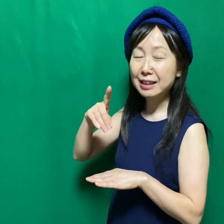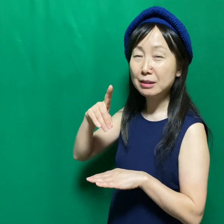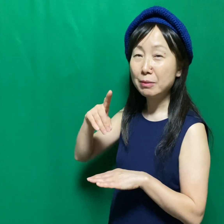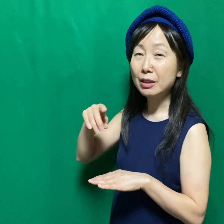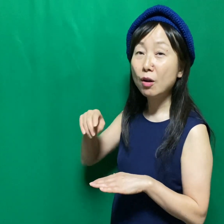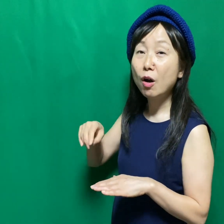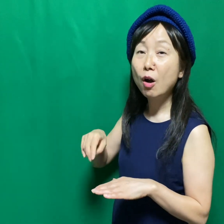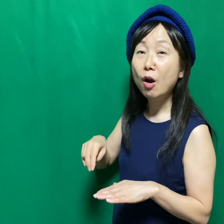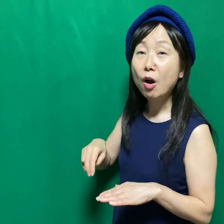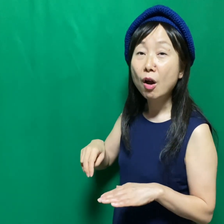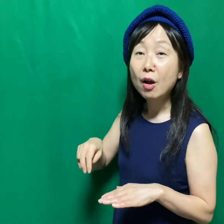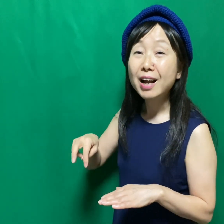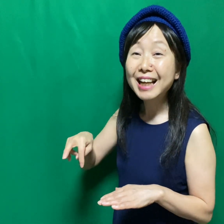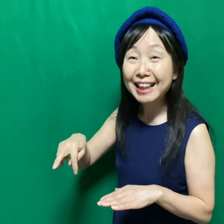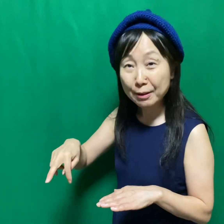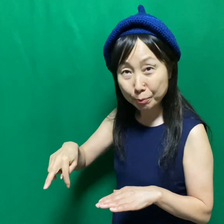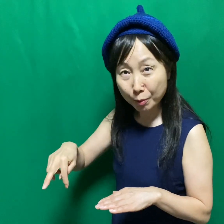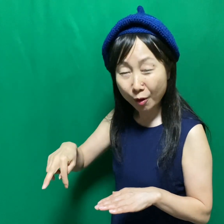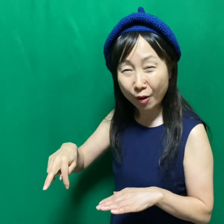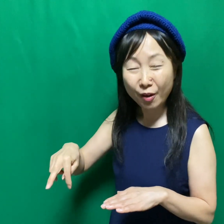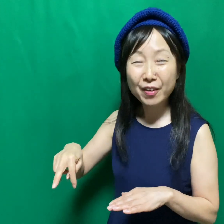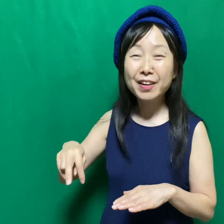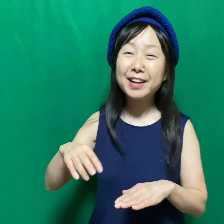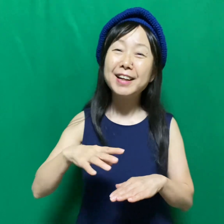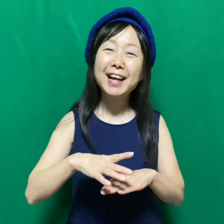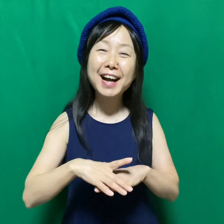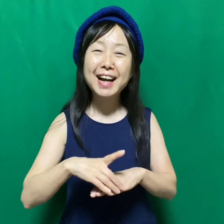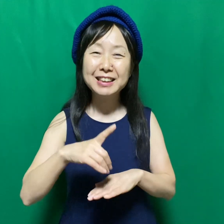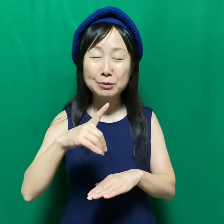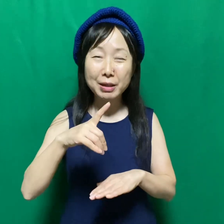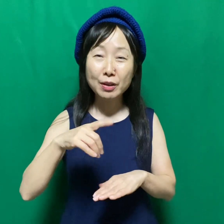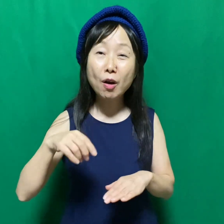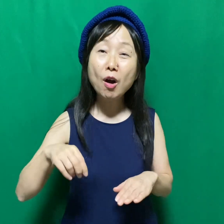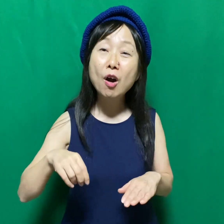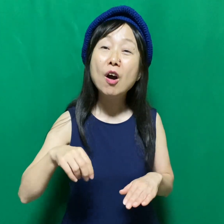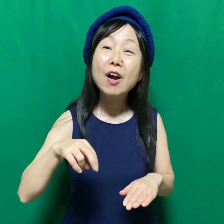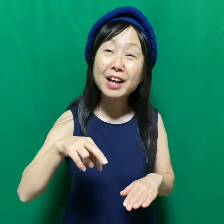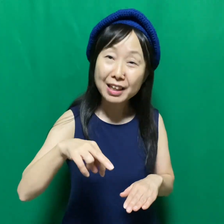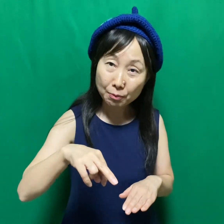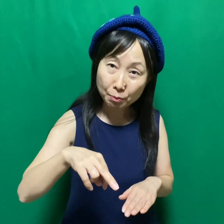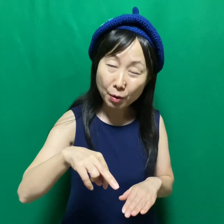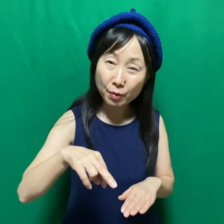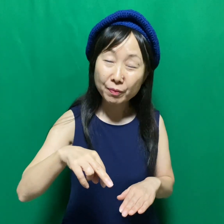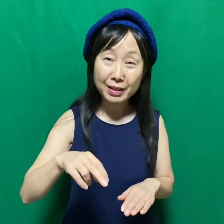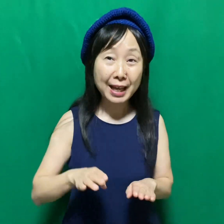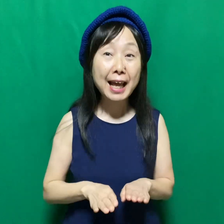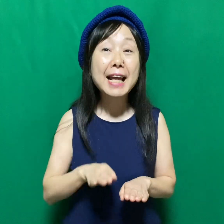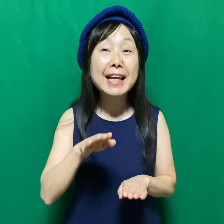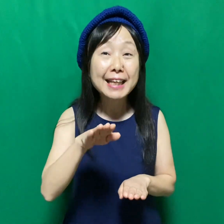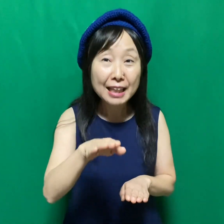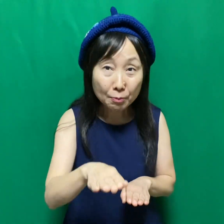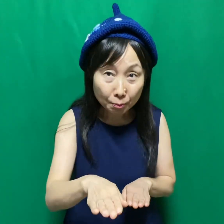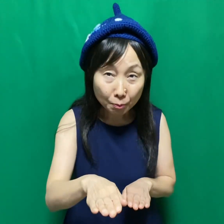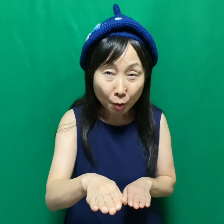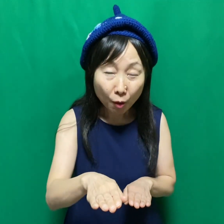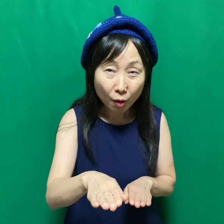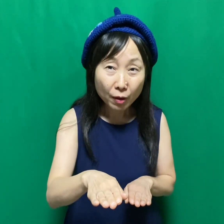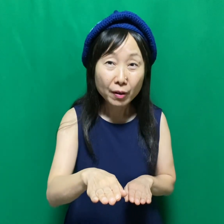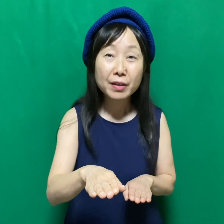めの一歩、初めの一歩ね、一歩で